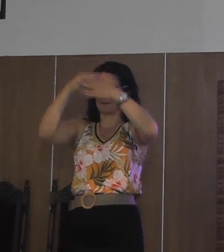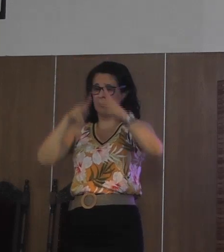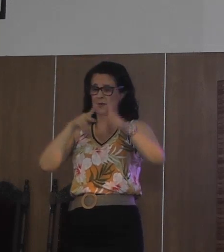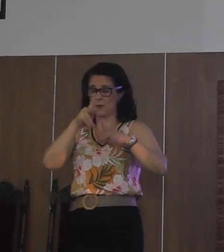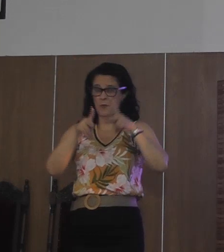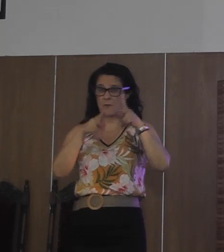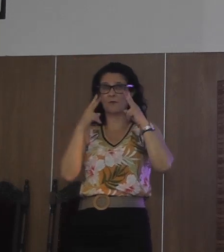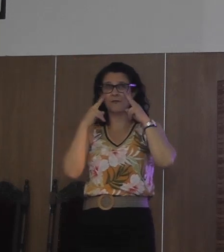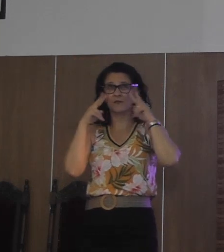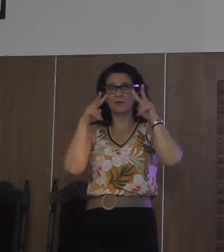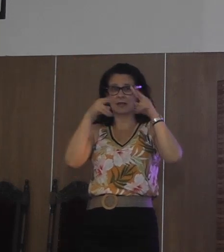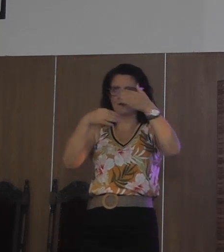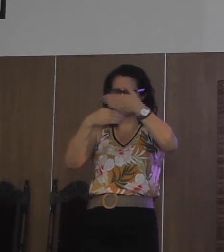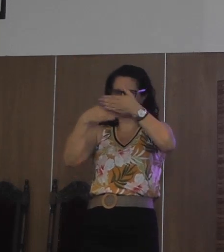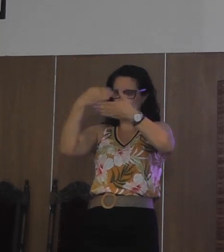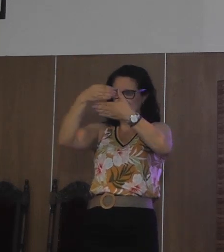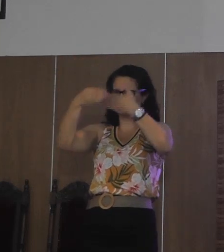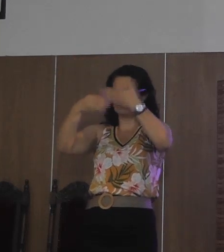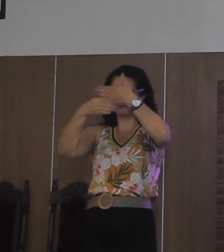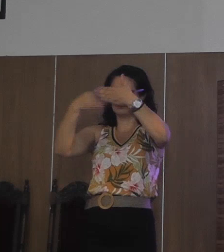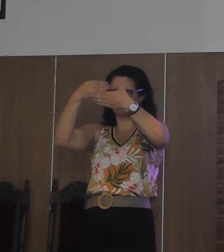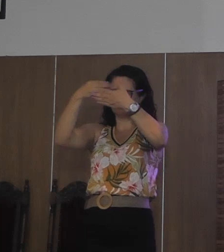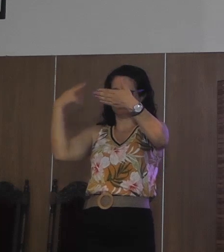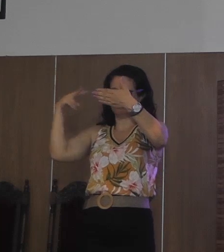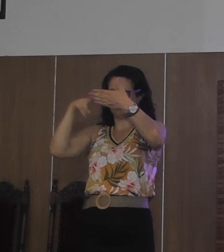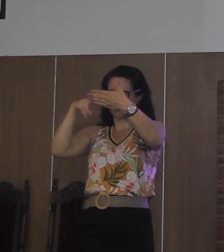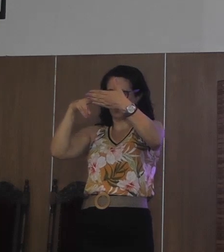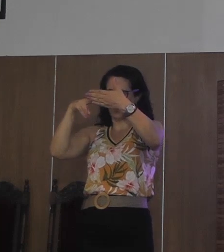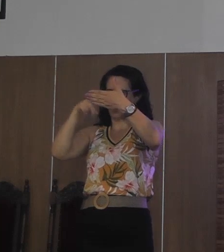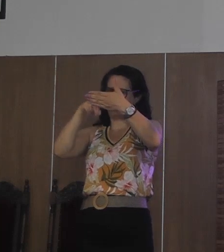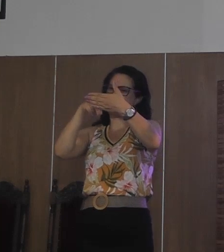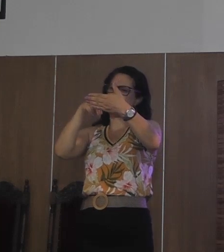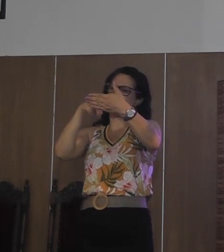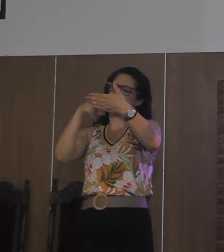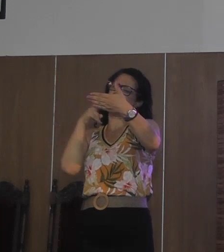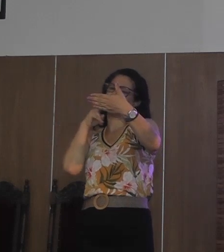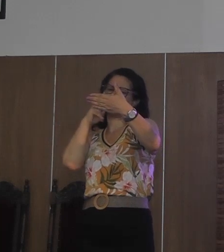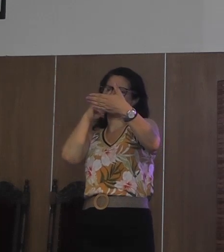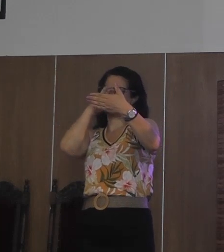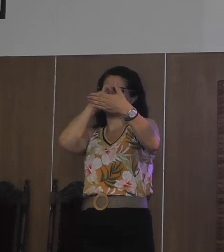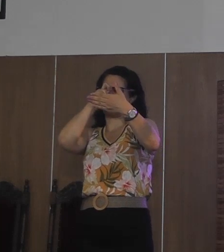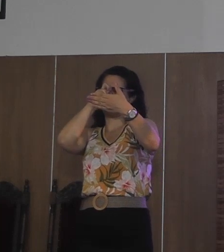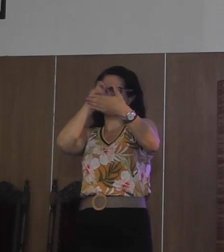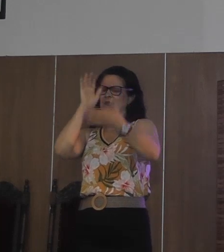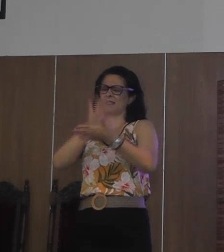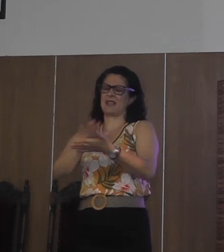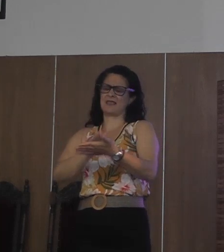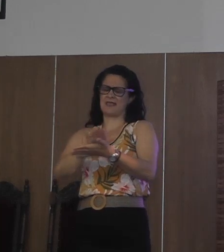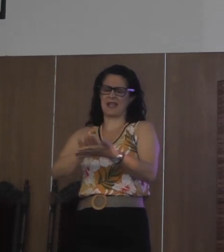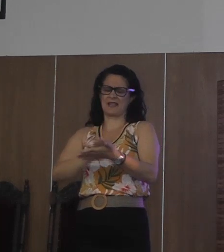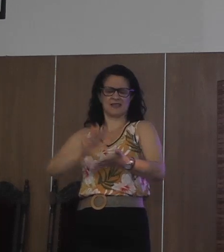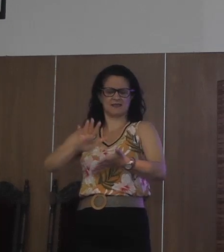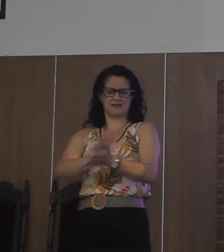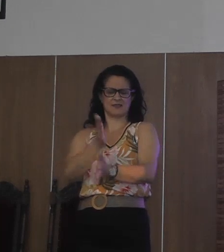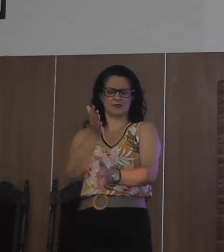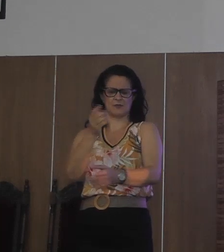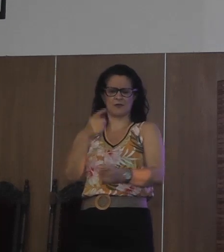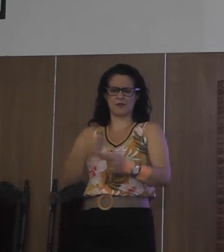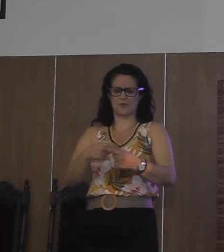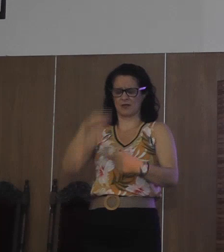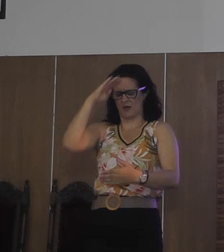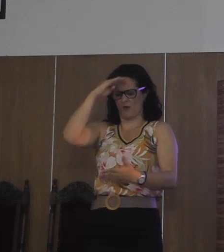muralhas e achava que ela era a força deles. Colocavam sua confiança em pedras.